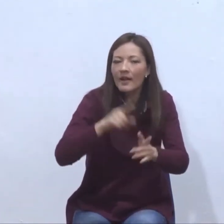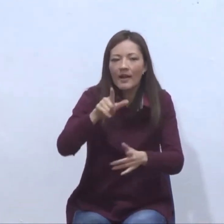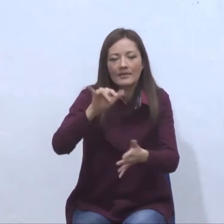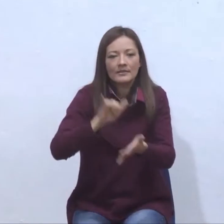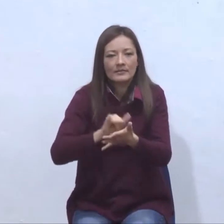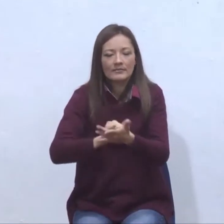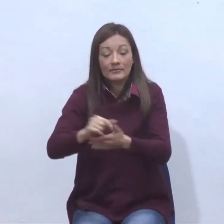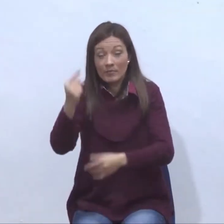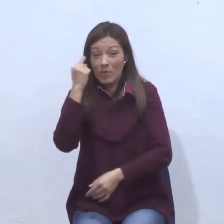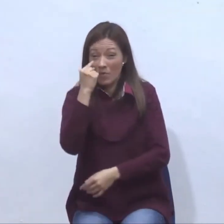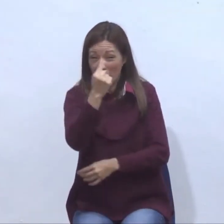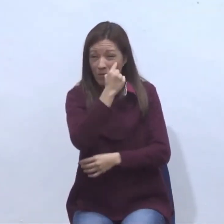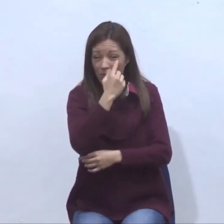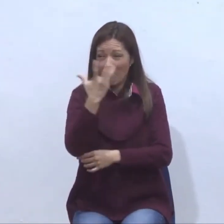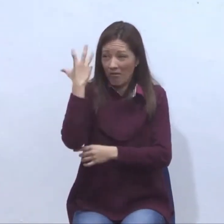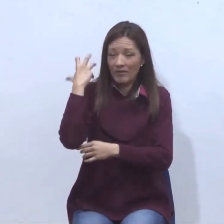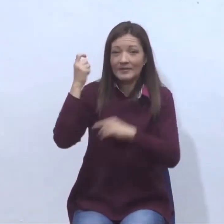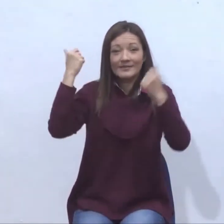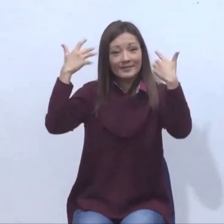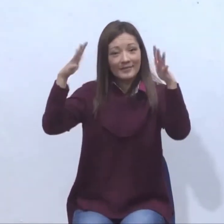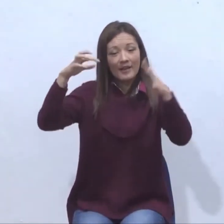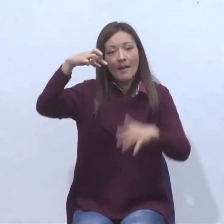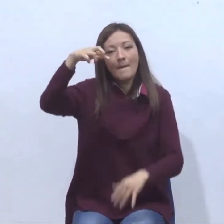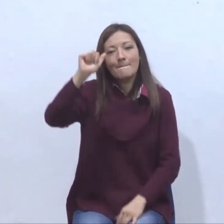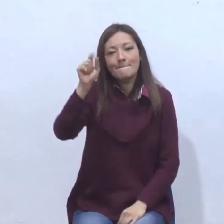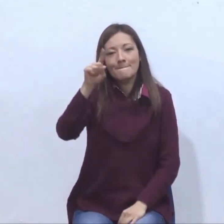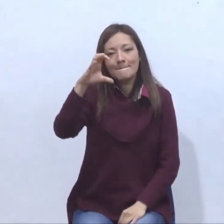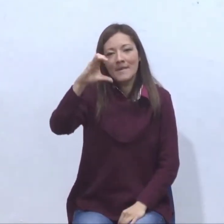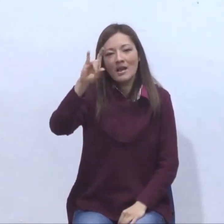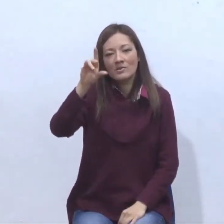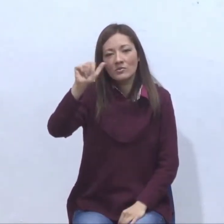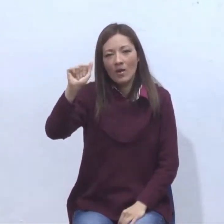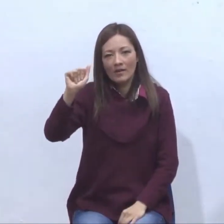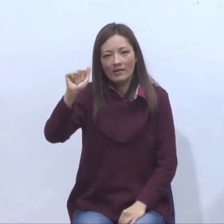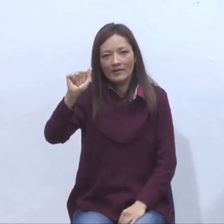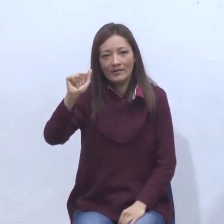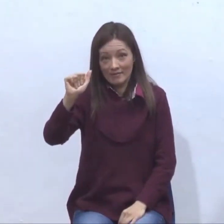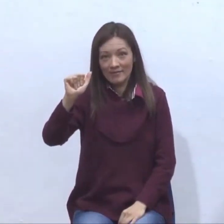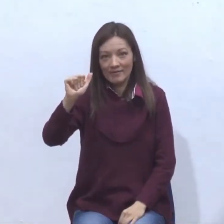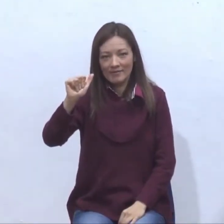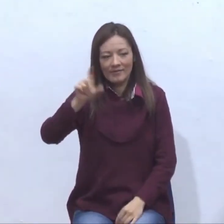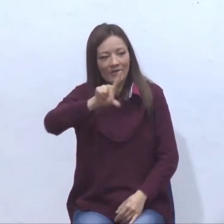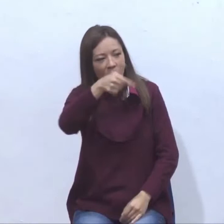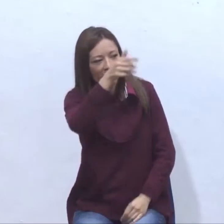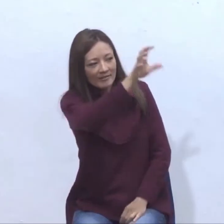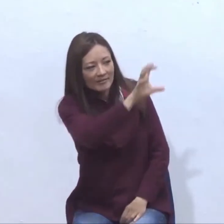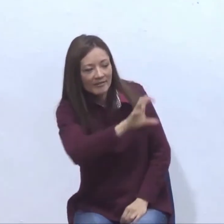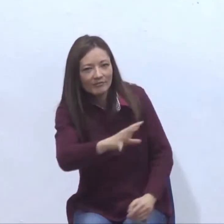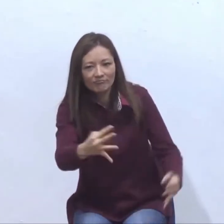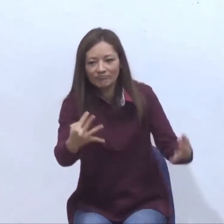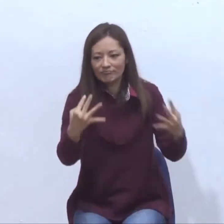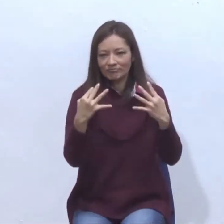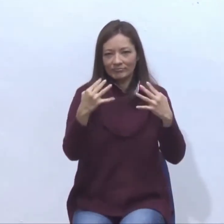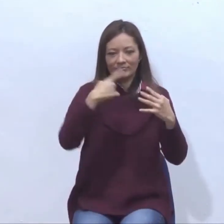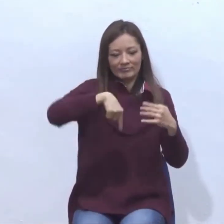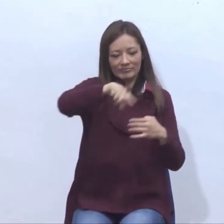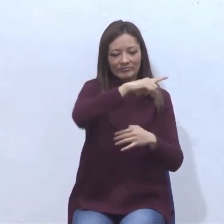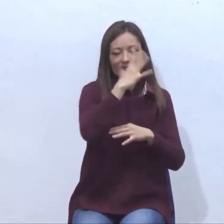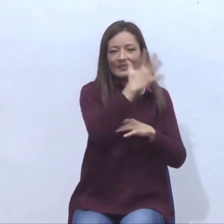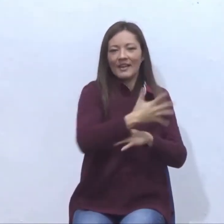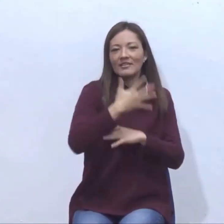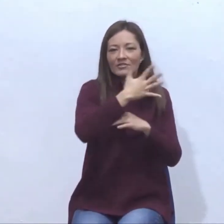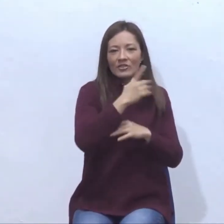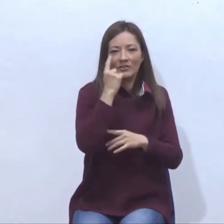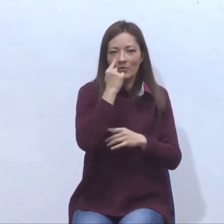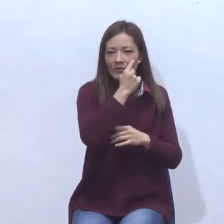los judíos celebran la Pascua, el momento en el cual fueron declarados ante las demás naciones como una nación guiada por